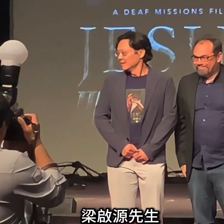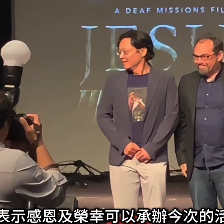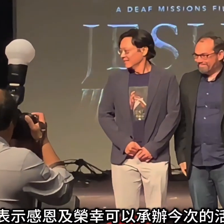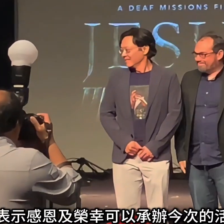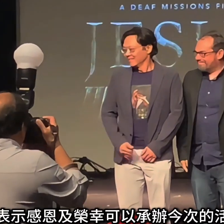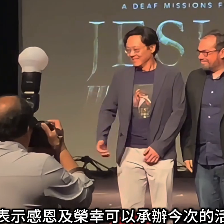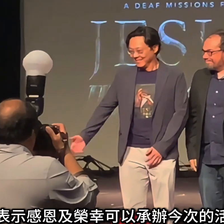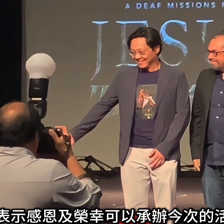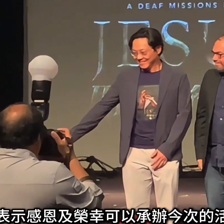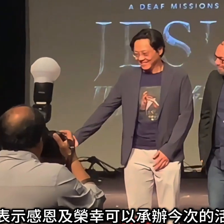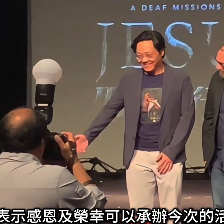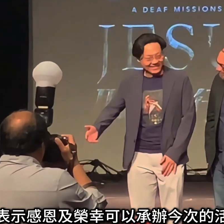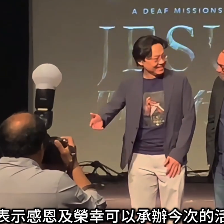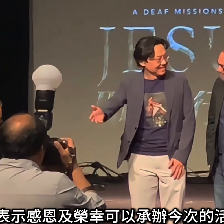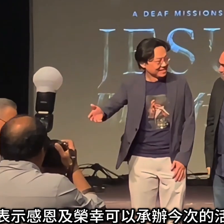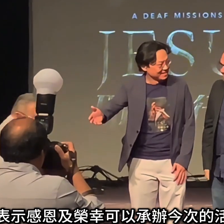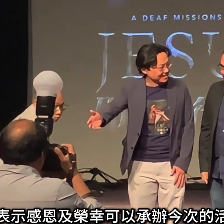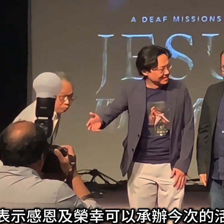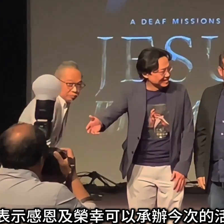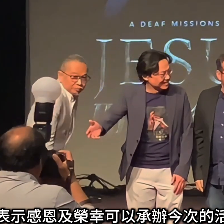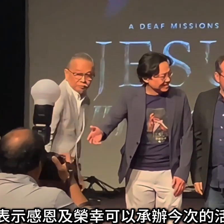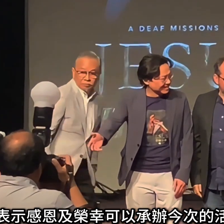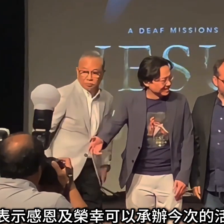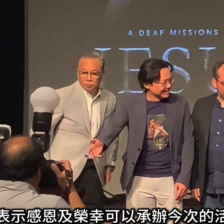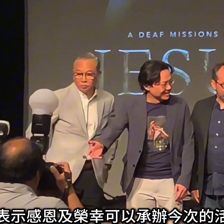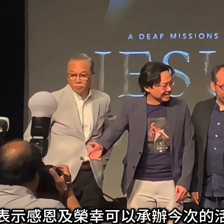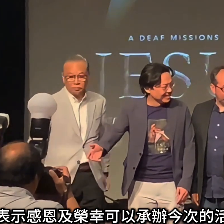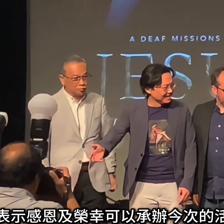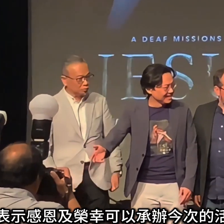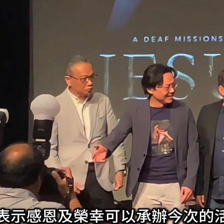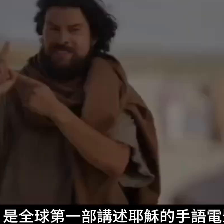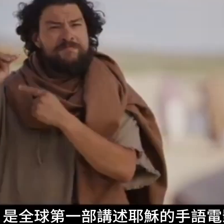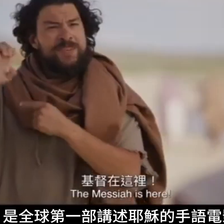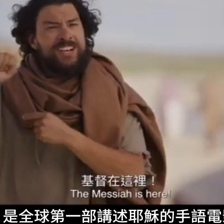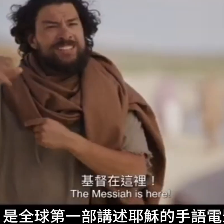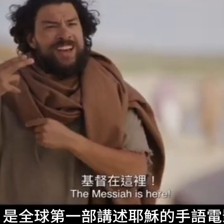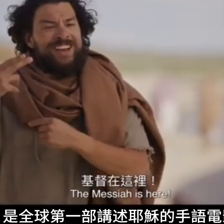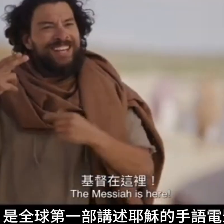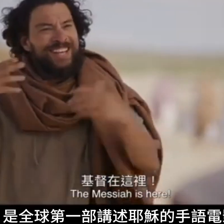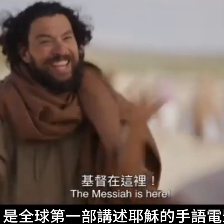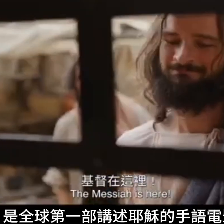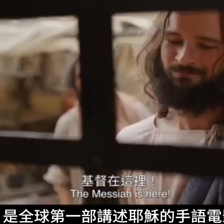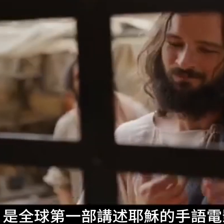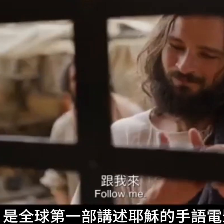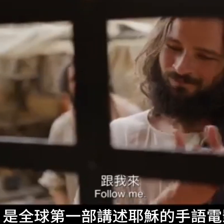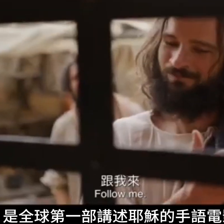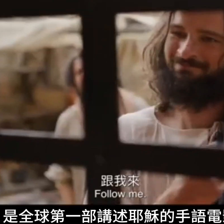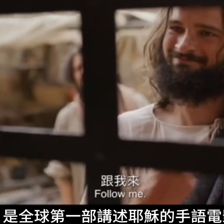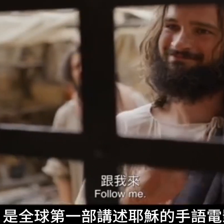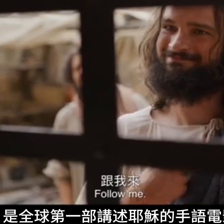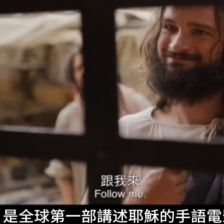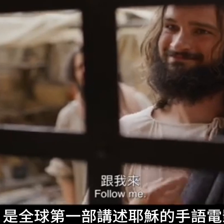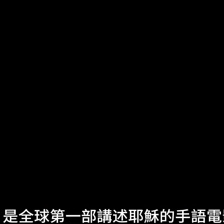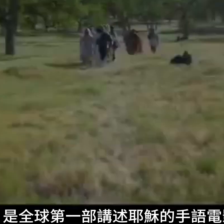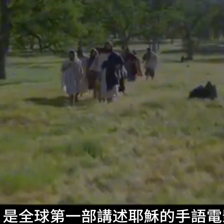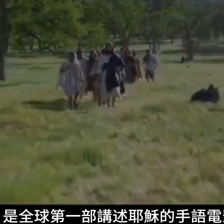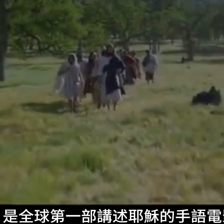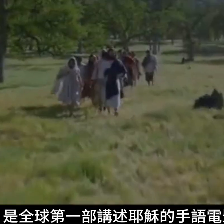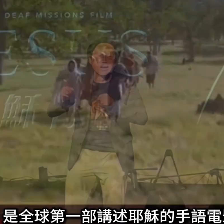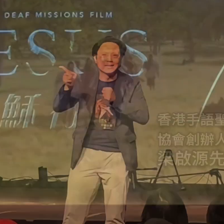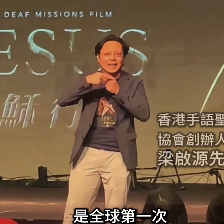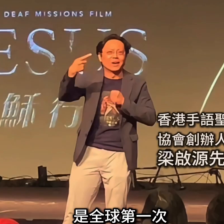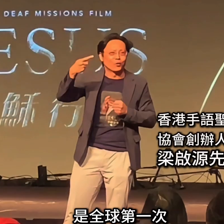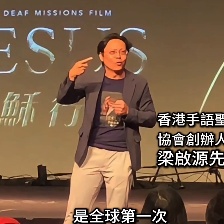生表示感恩同埋榮幸可以承辦今次嘅活動，全球第一部講述耶穌嘅手語電